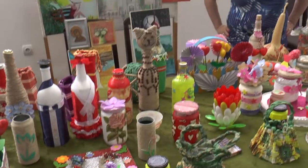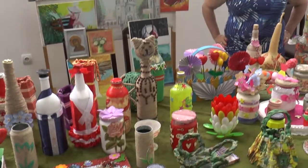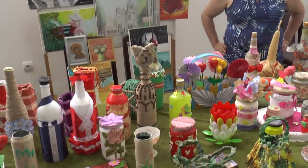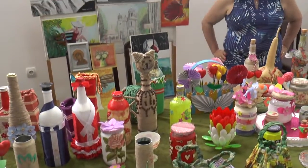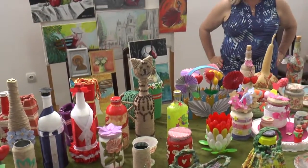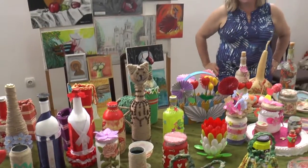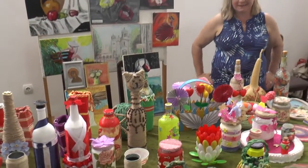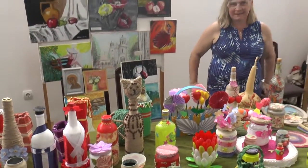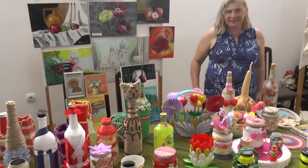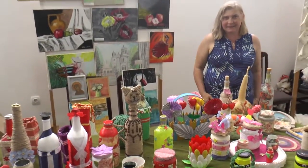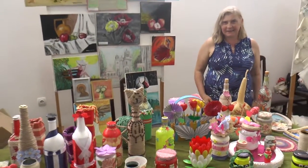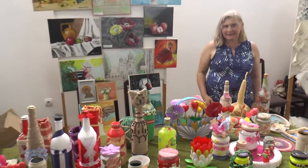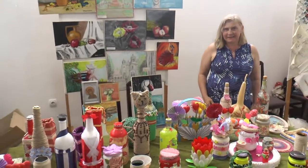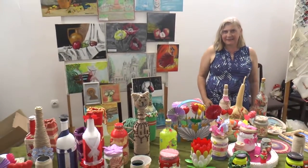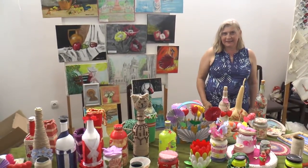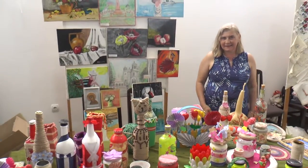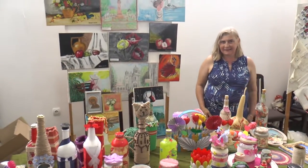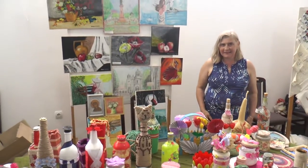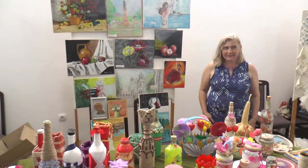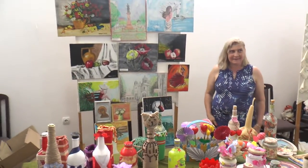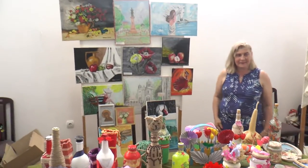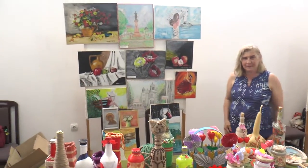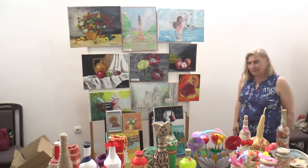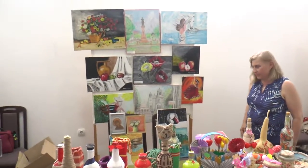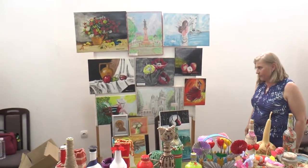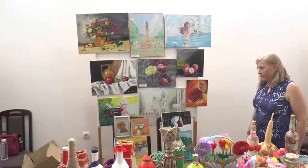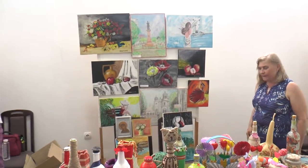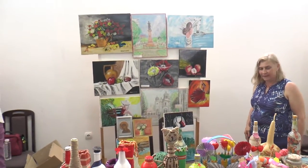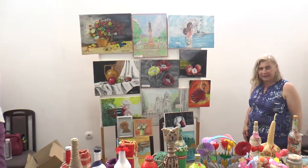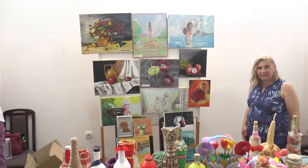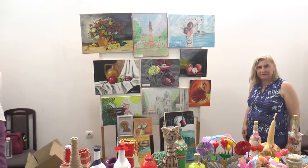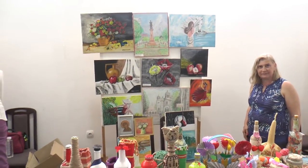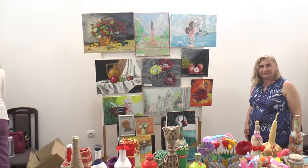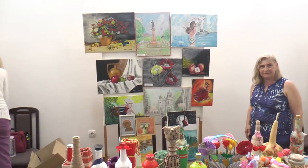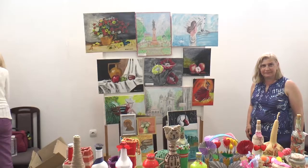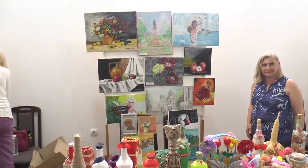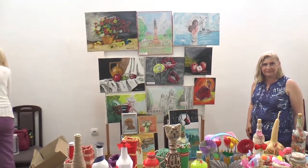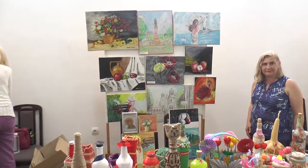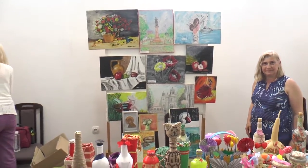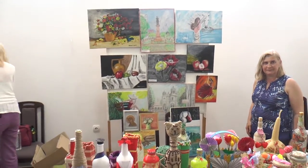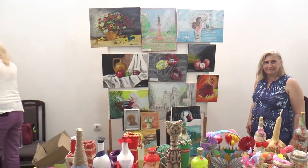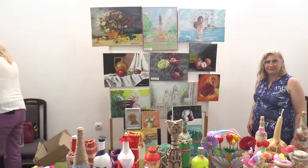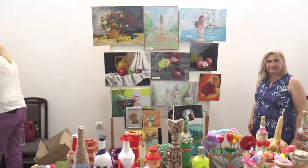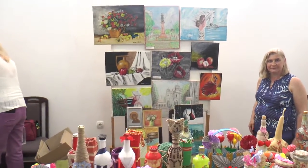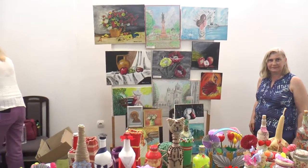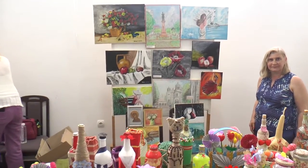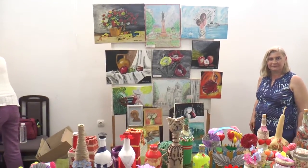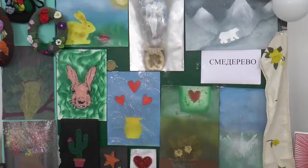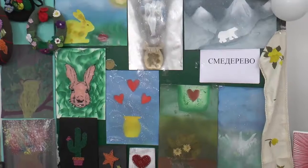puno radova koje možemo vama da pokažemo. Evo sad sve ovo možete i da vidite. Da li vam je bilo teško organizovati ovu